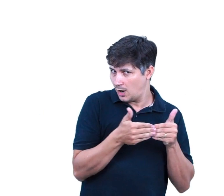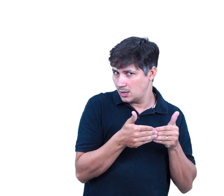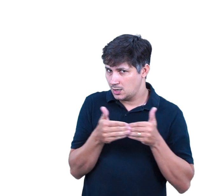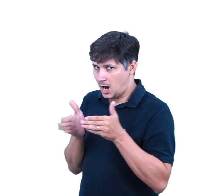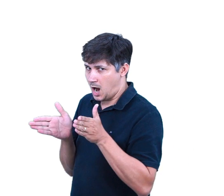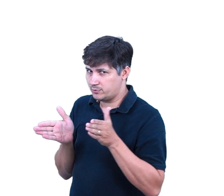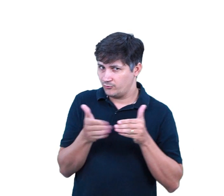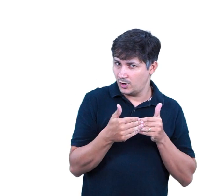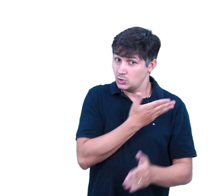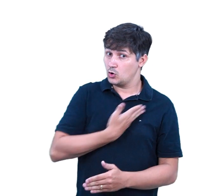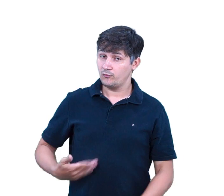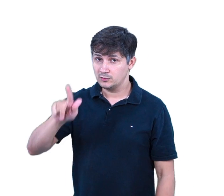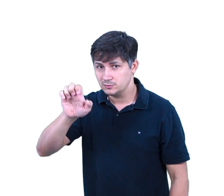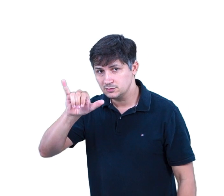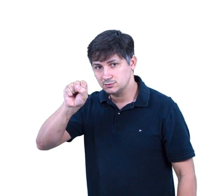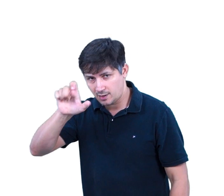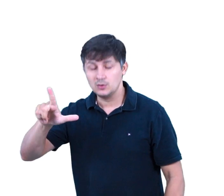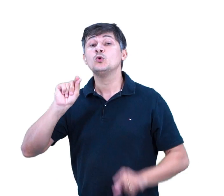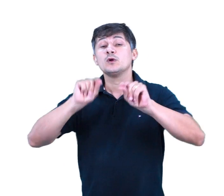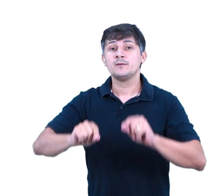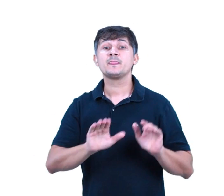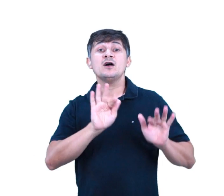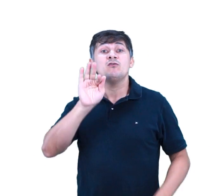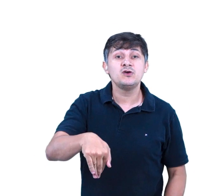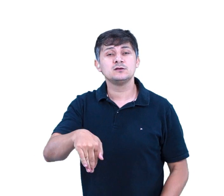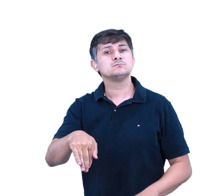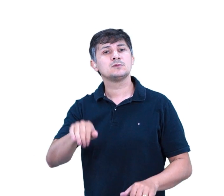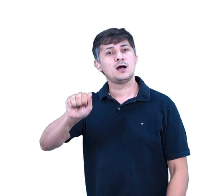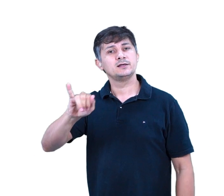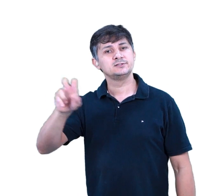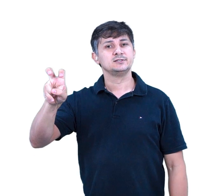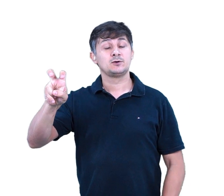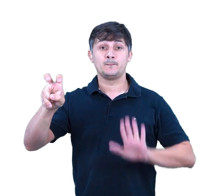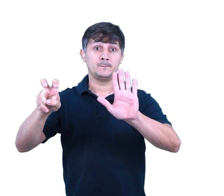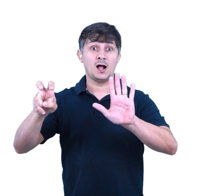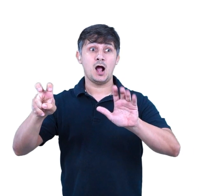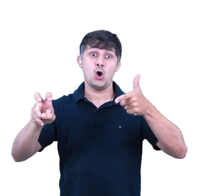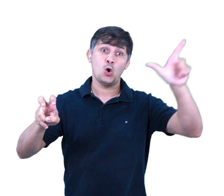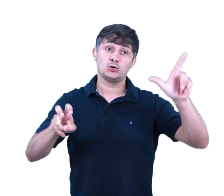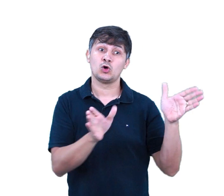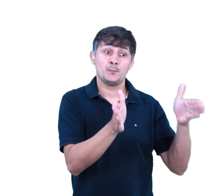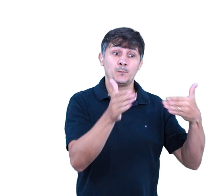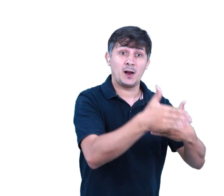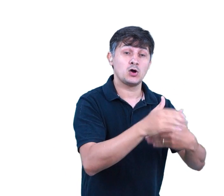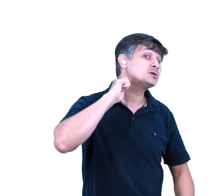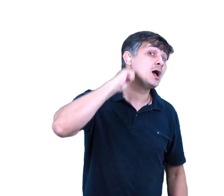fim do AI-5, mas ao mesmo tempo impôs o chamado Pacote de Abril, retrocedendo o processo de abertura política. Dentre